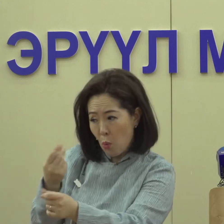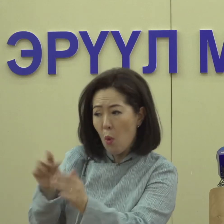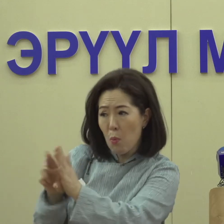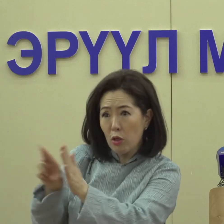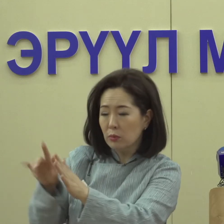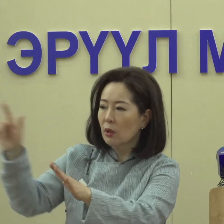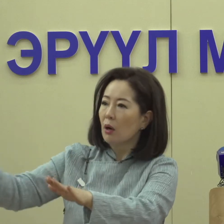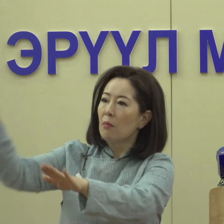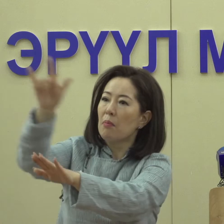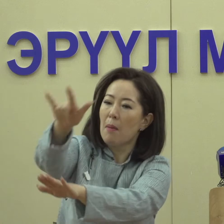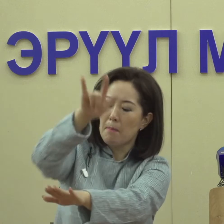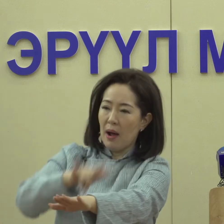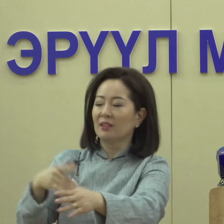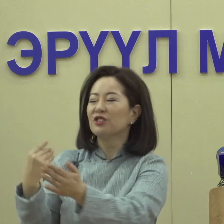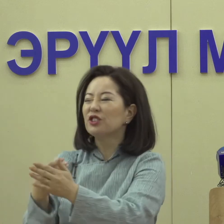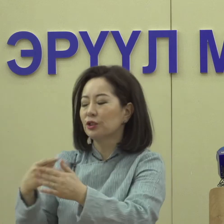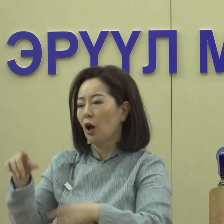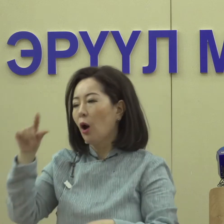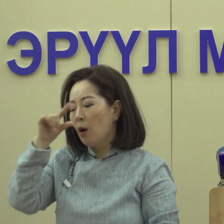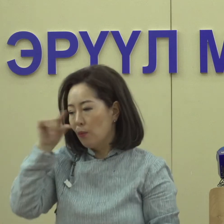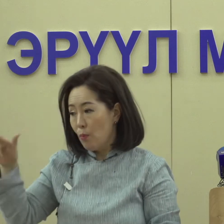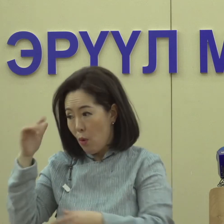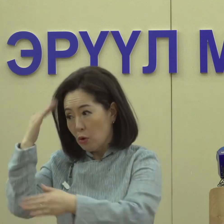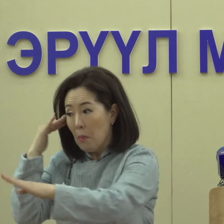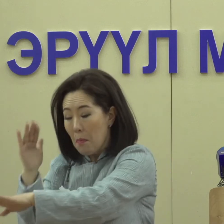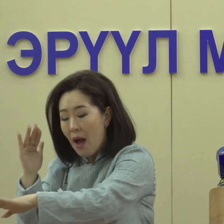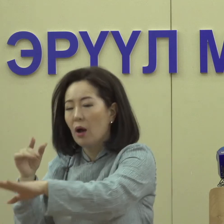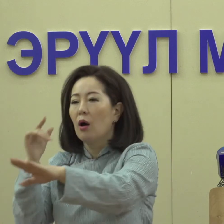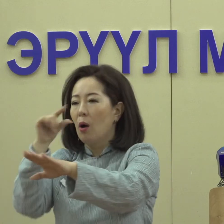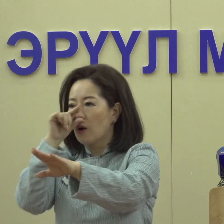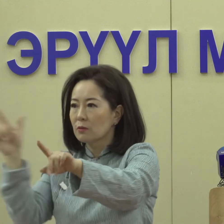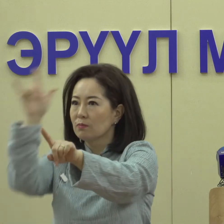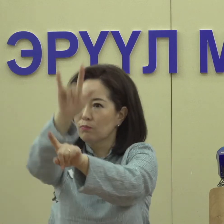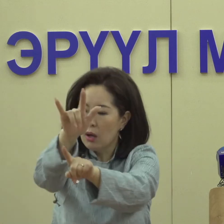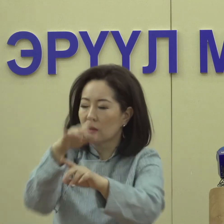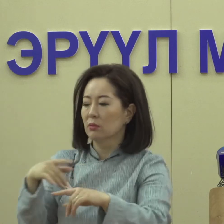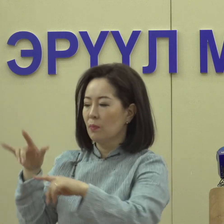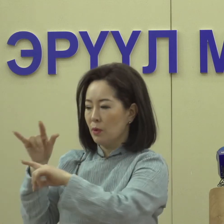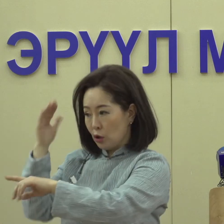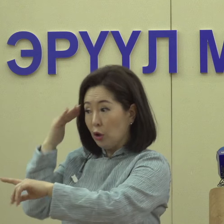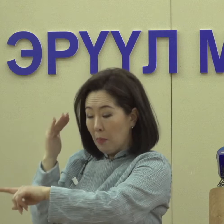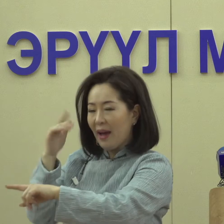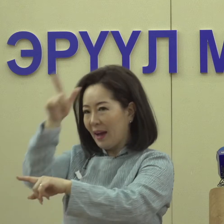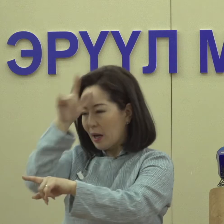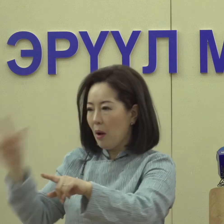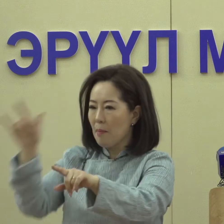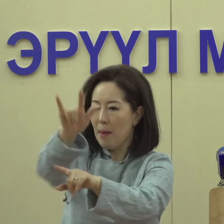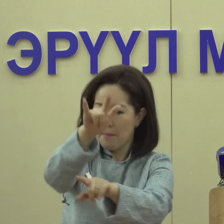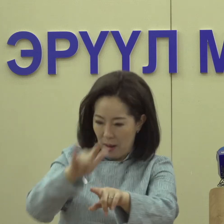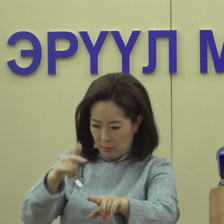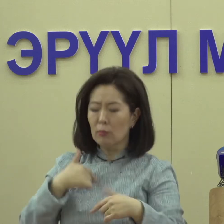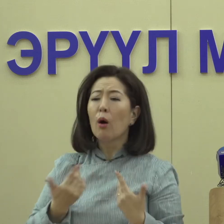саяд дурдсан маршрутаар эх орондоо ирээд 14 хоног тусгаарлах боломж нь байгаа гэдгийг бас хэлмээр